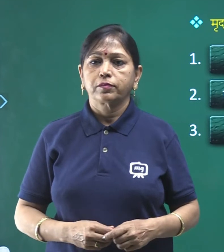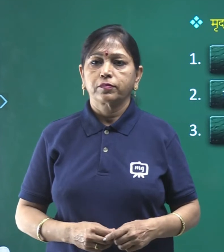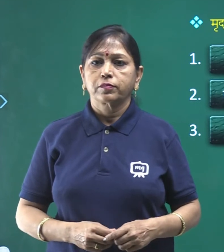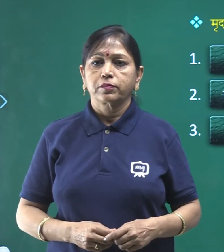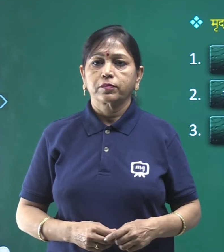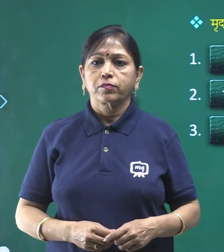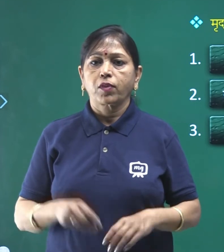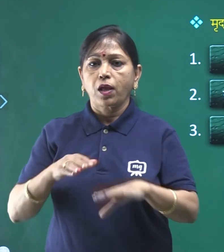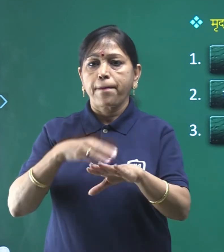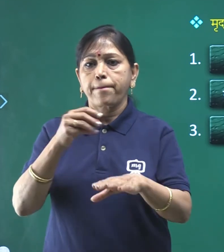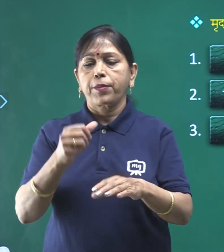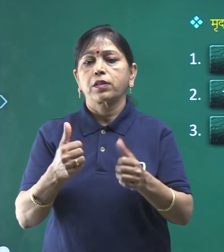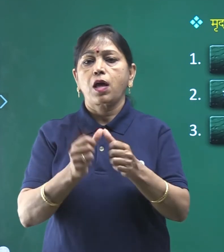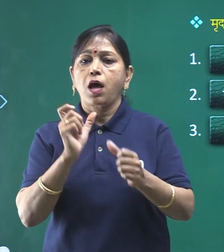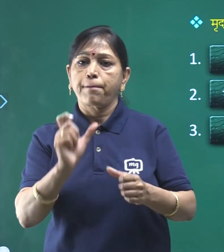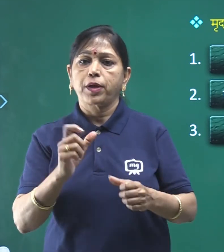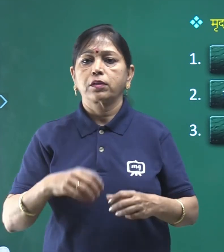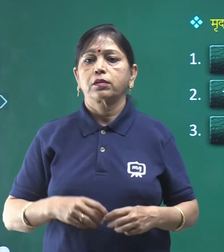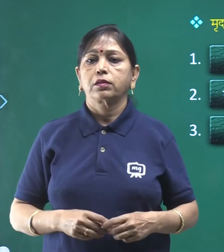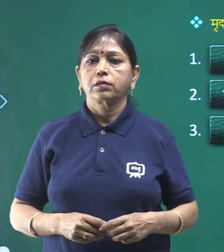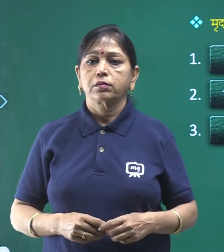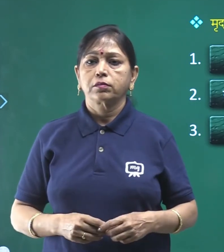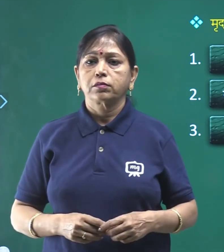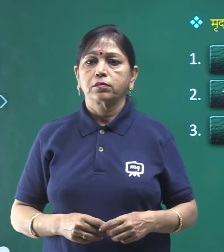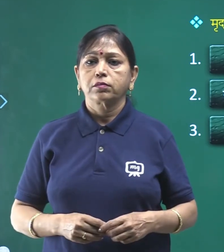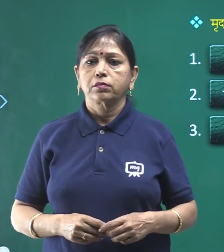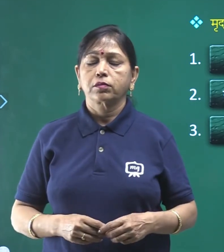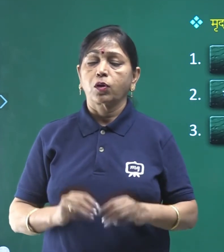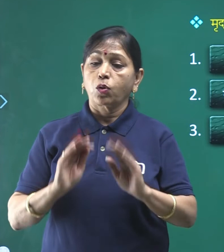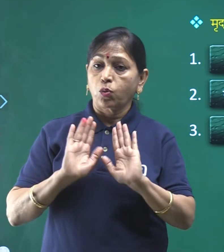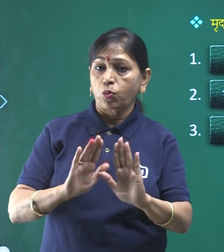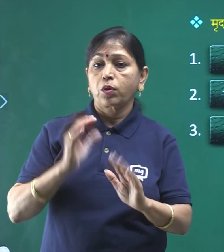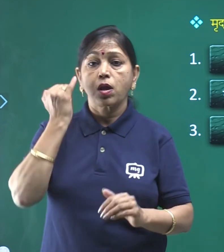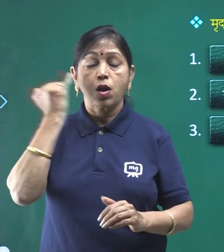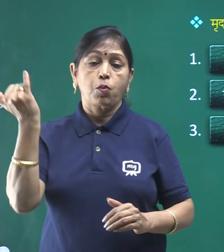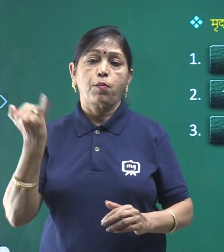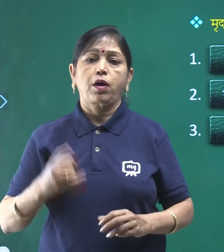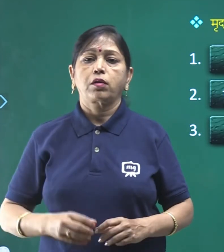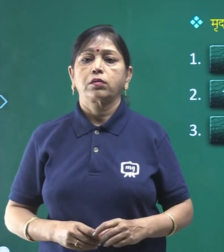ए मर्दा प्रदान के रोकने के उपाय